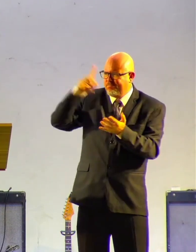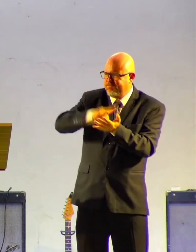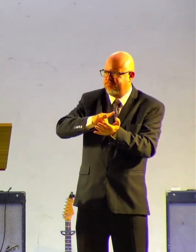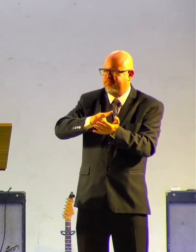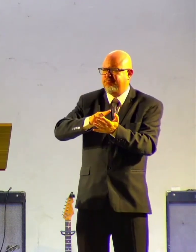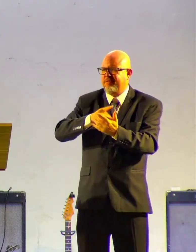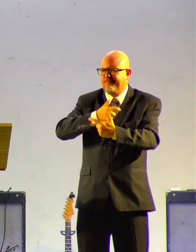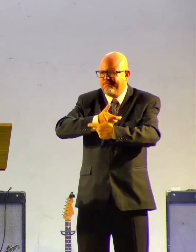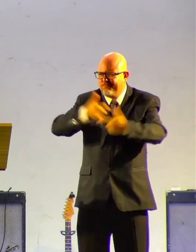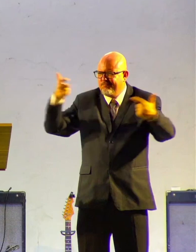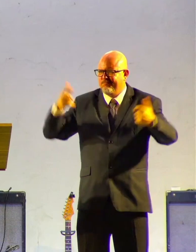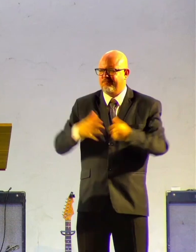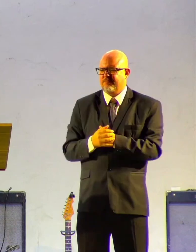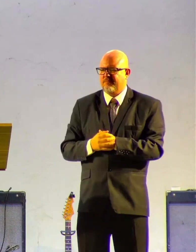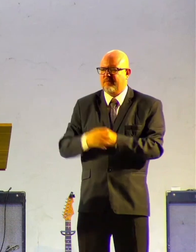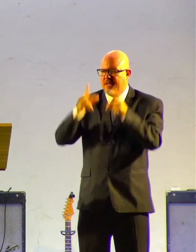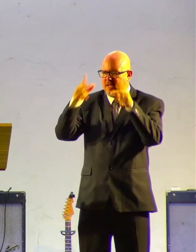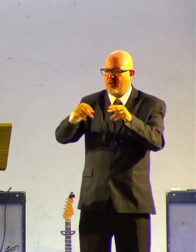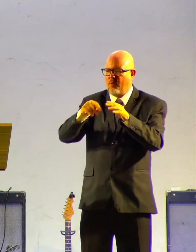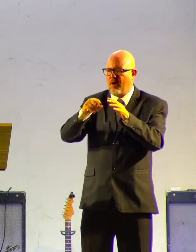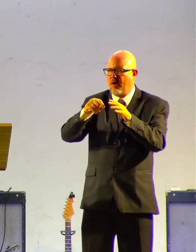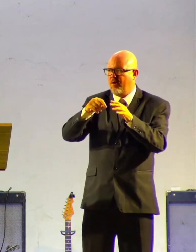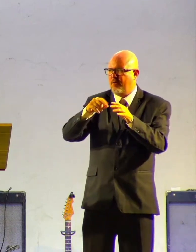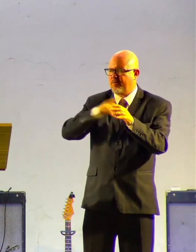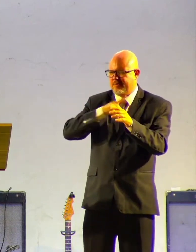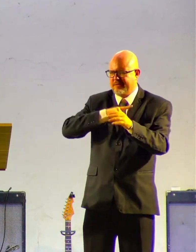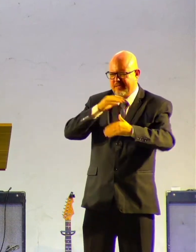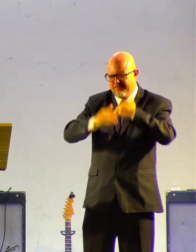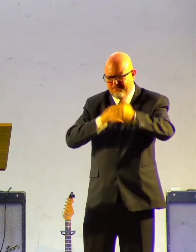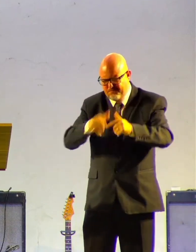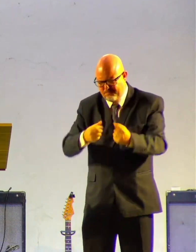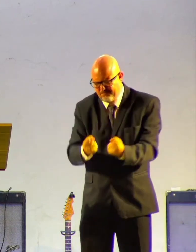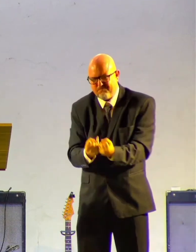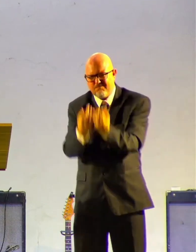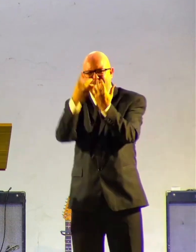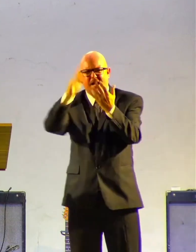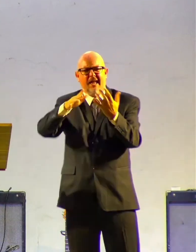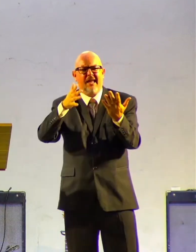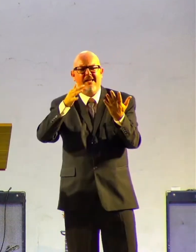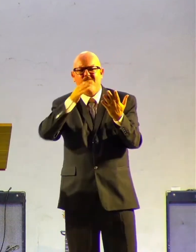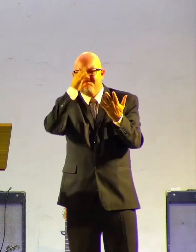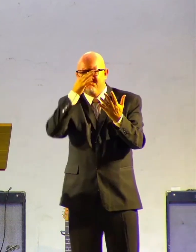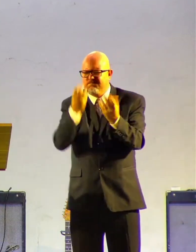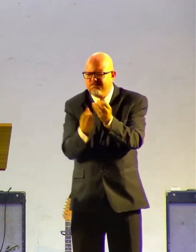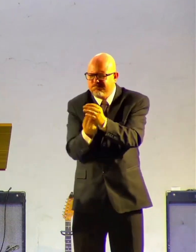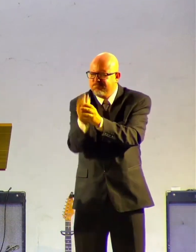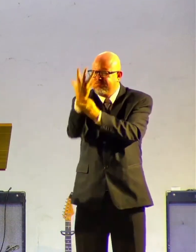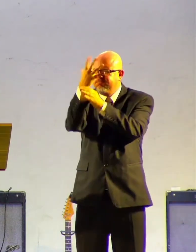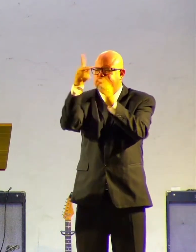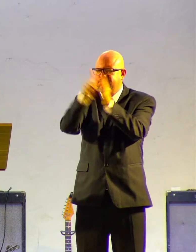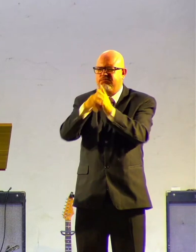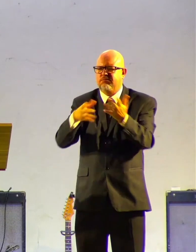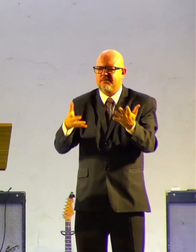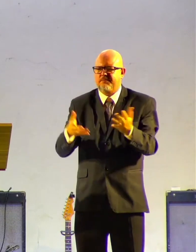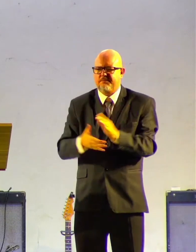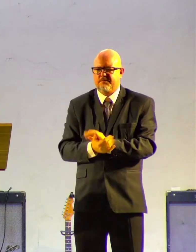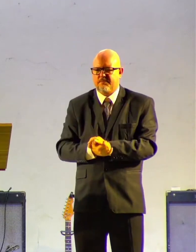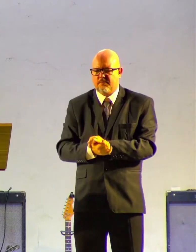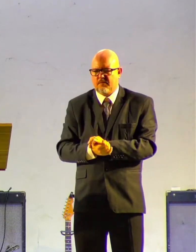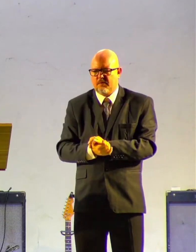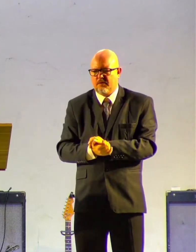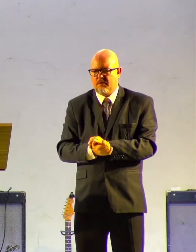profusa, abundante, como está escrito aí: os teus descendentes brotarão como a erva, como salgueiro junto às correntes das